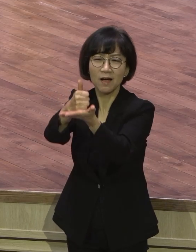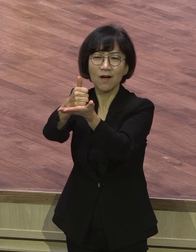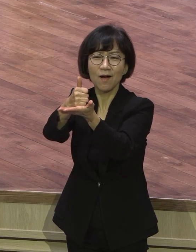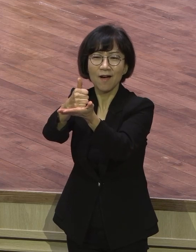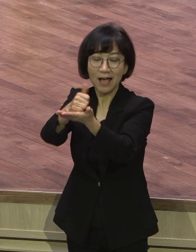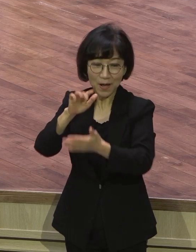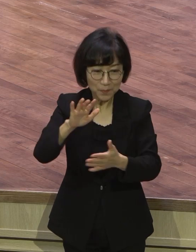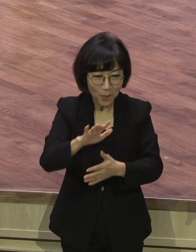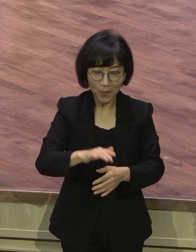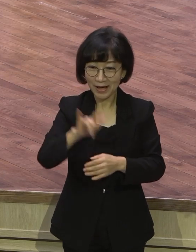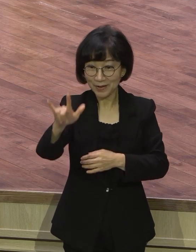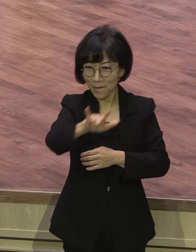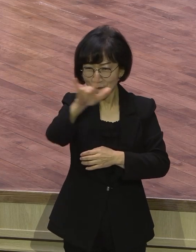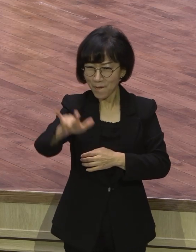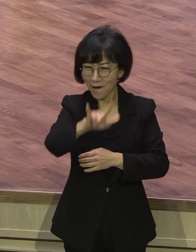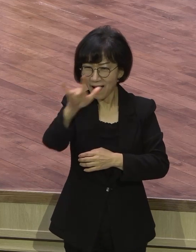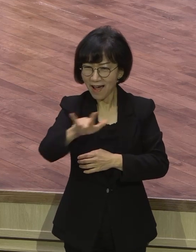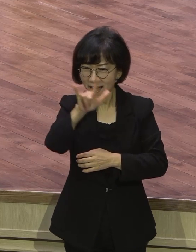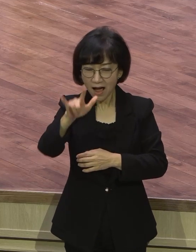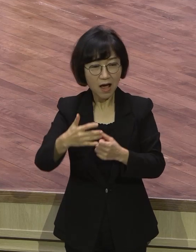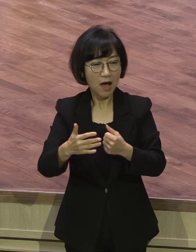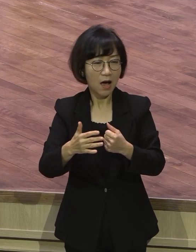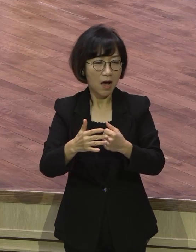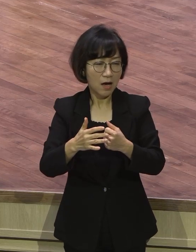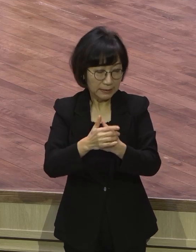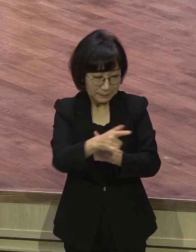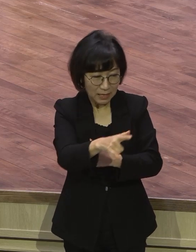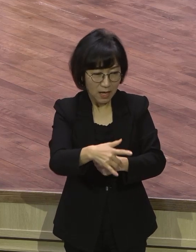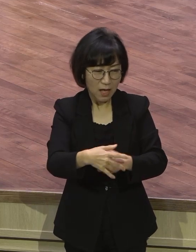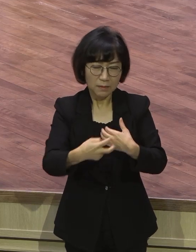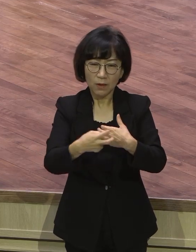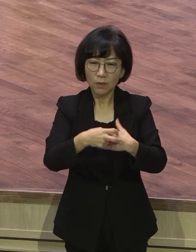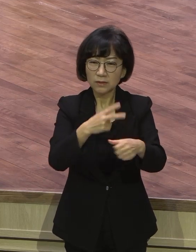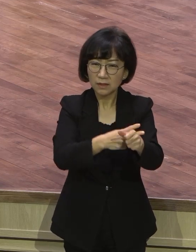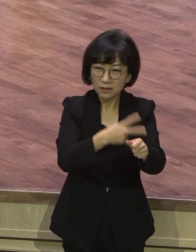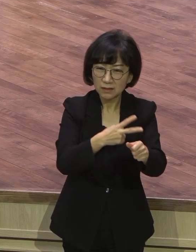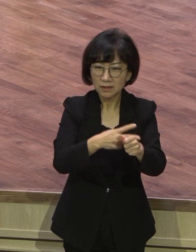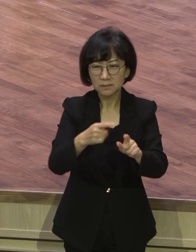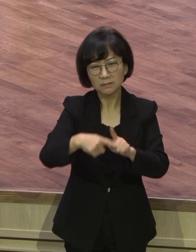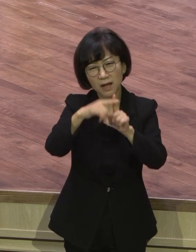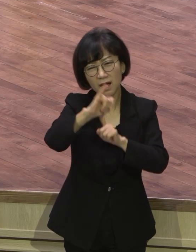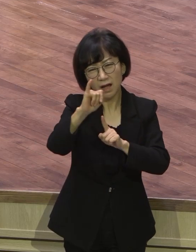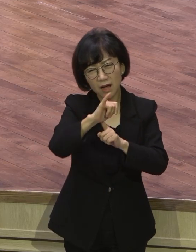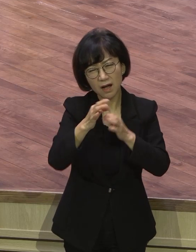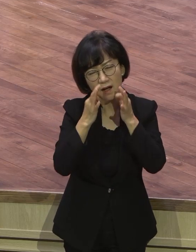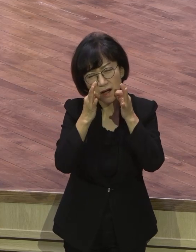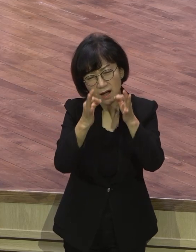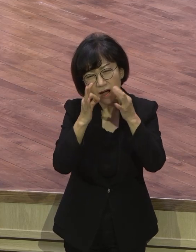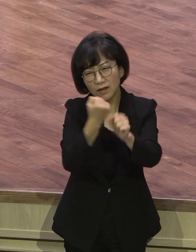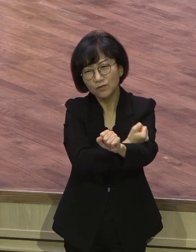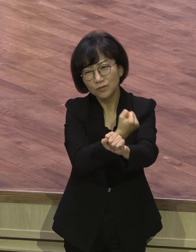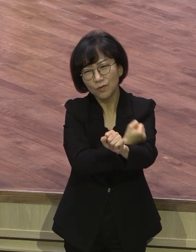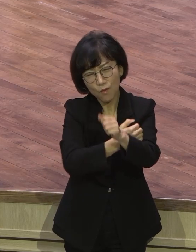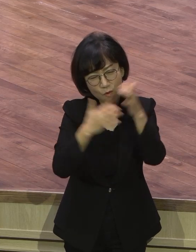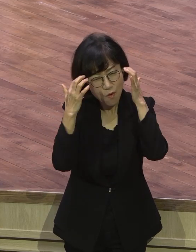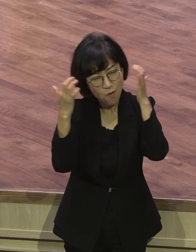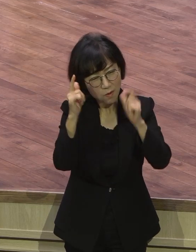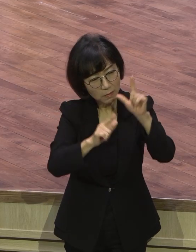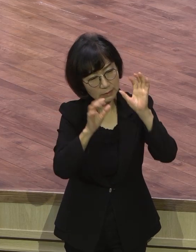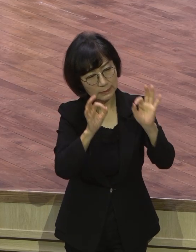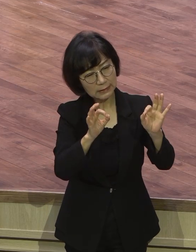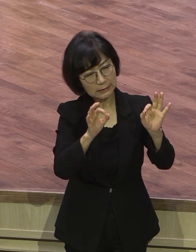코로나19로 인해서 정말로 최일선에서 그렇게 사투를 벌이는 의료인들,